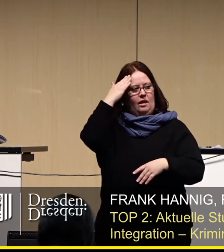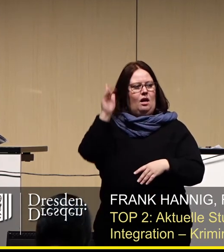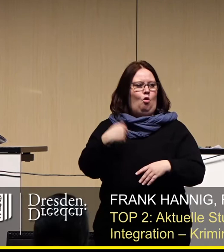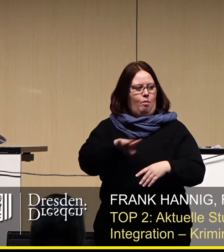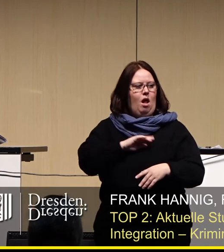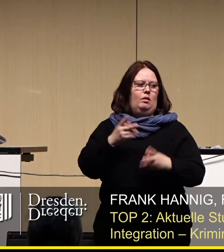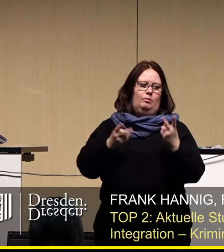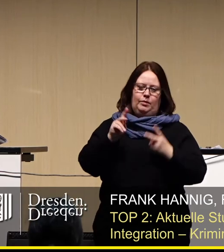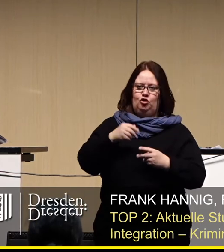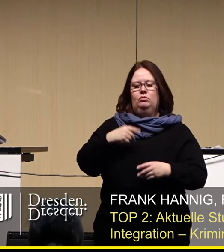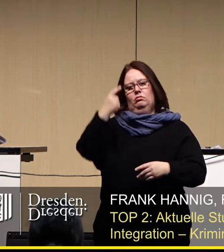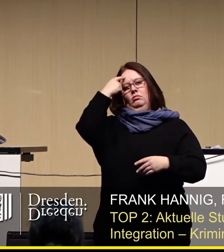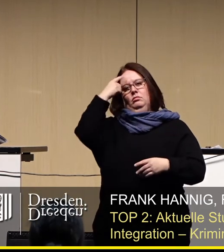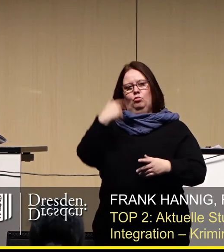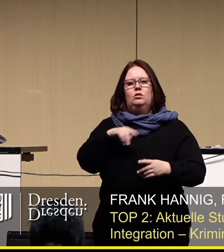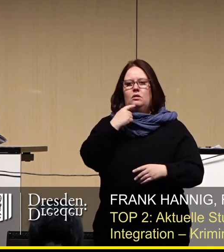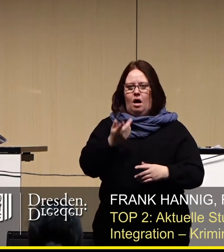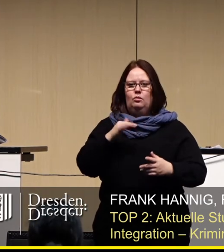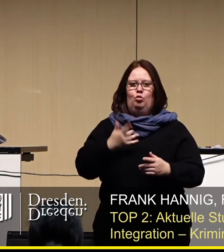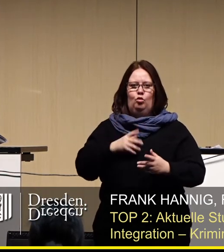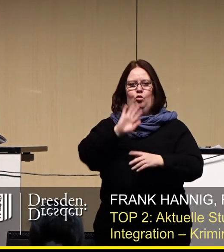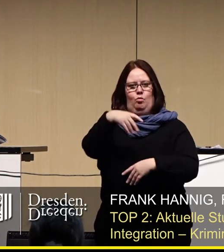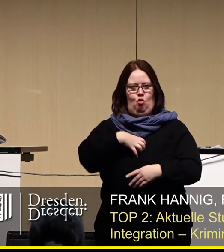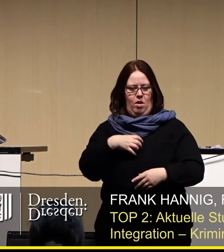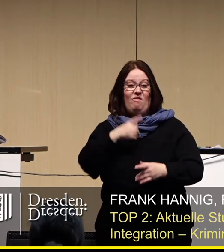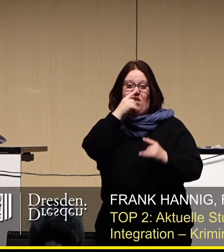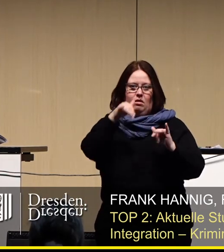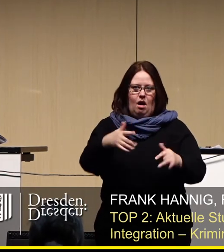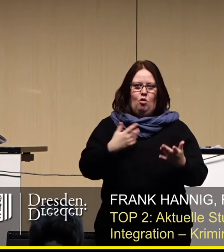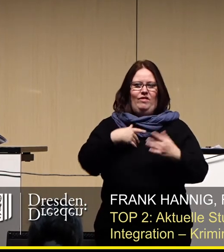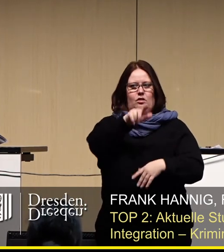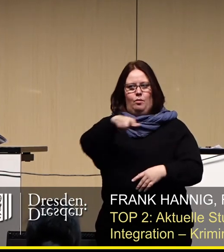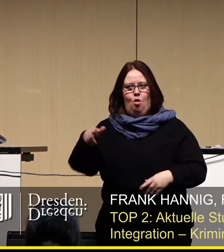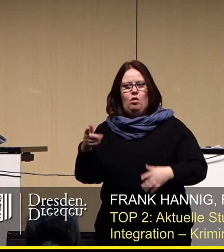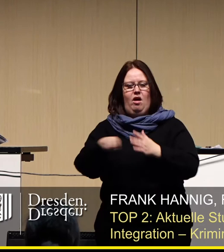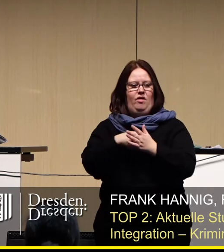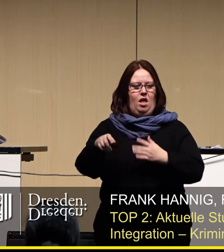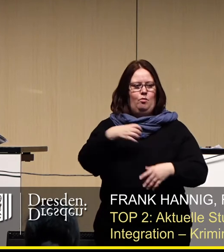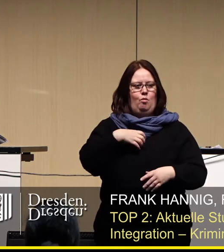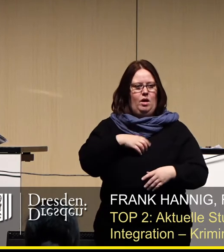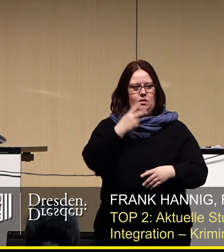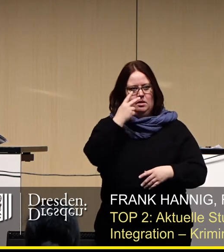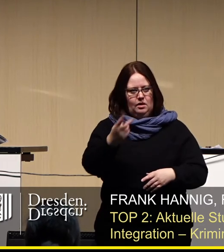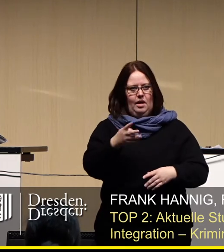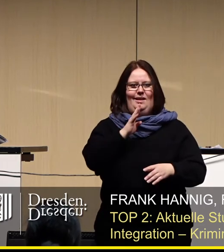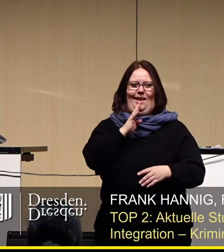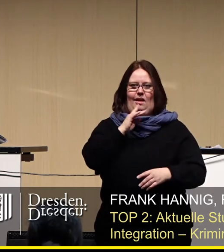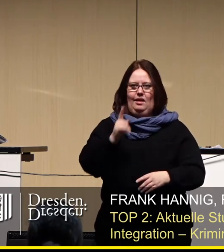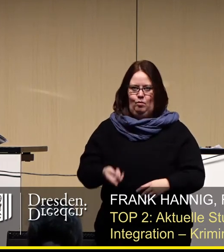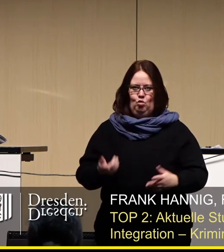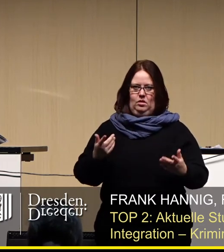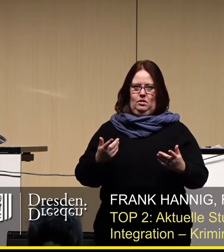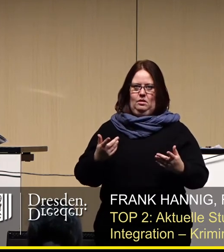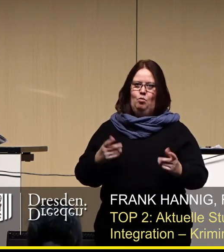hören, zumindest das Nachdenken mitgeben, dass man über das Problem, wenn es denn eins ist und wenn unsere Bürger und Wähler ein Problem sehen, reden muss.